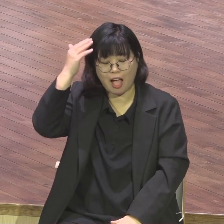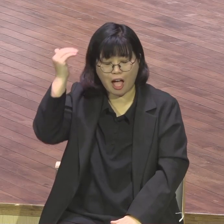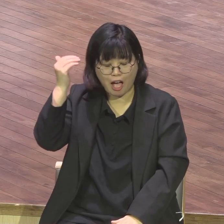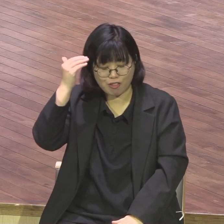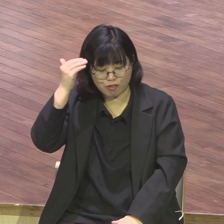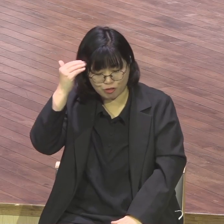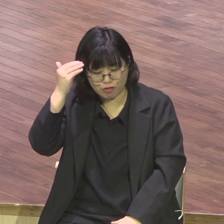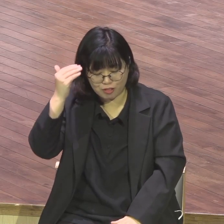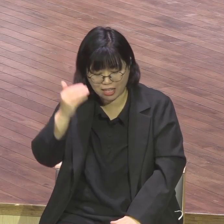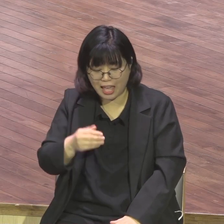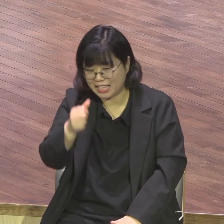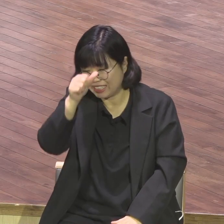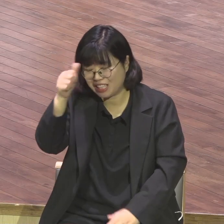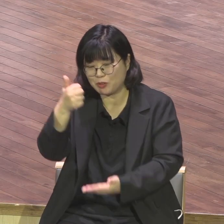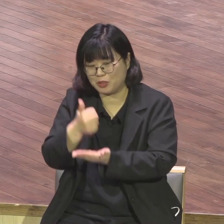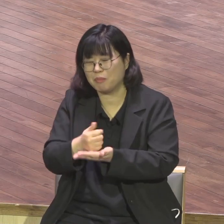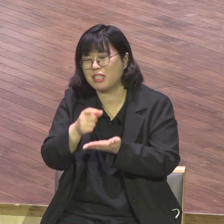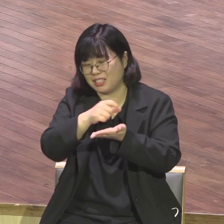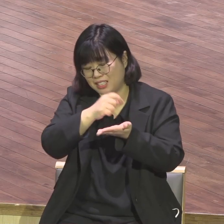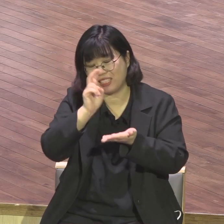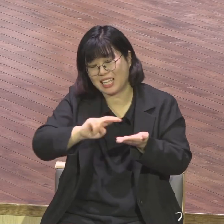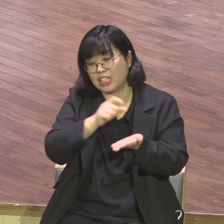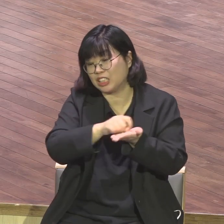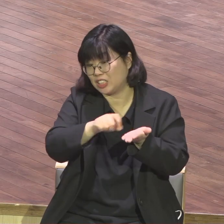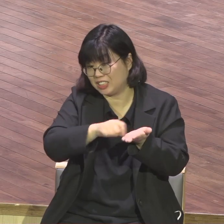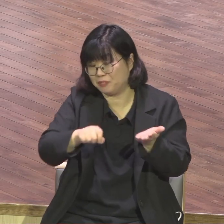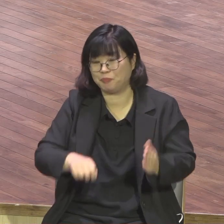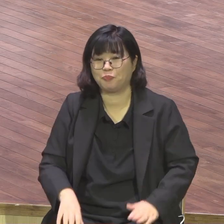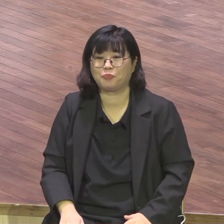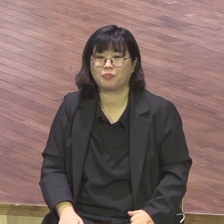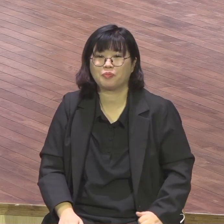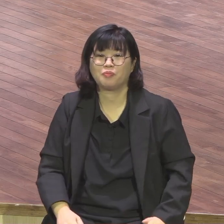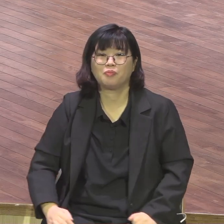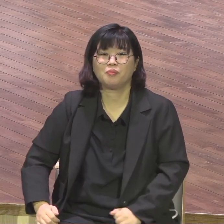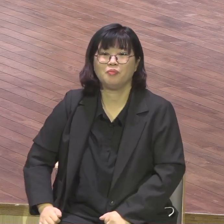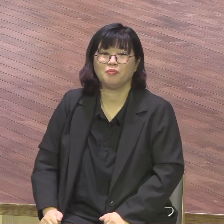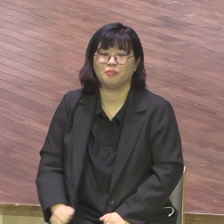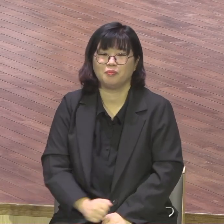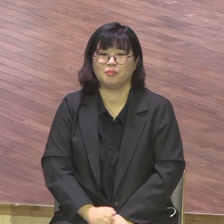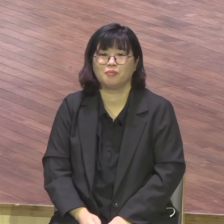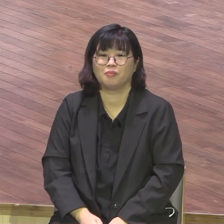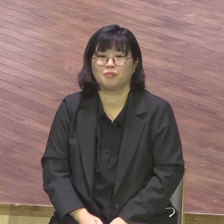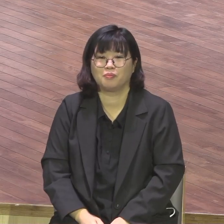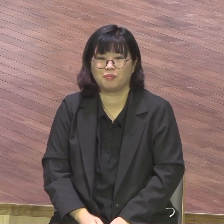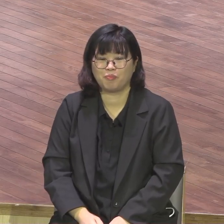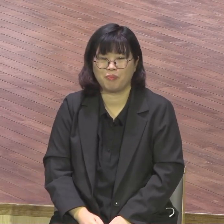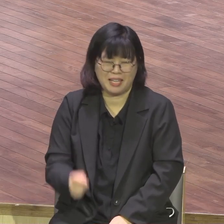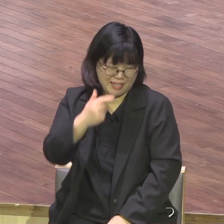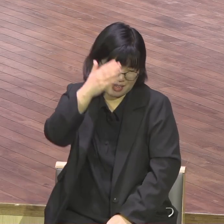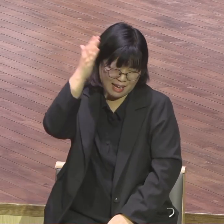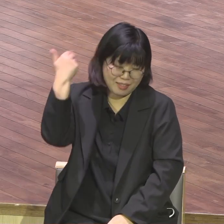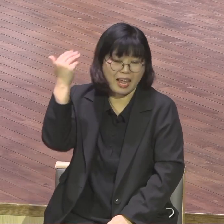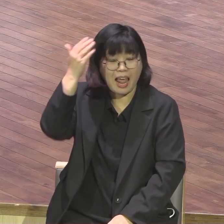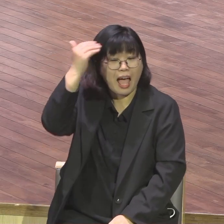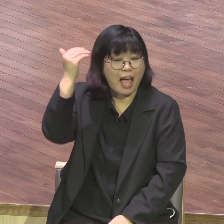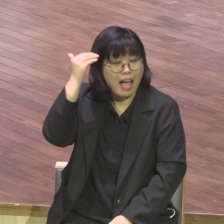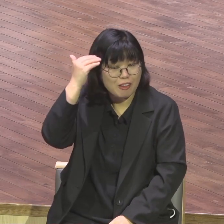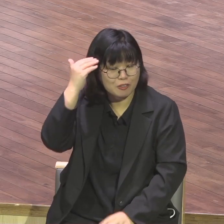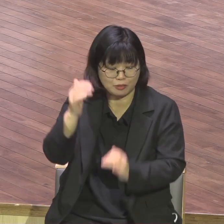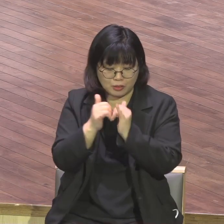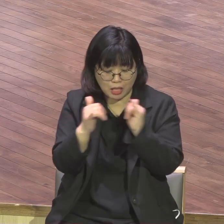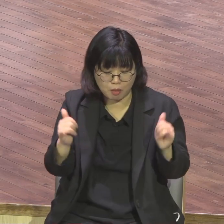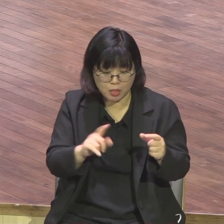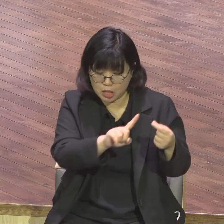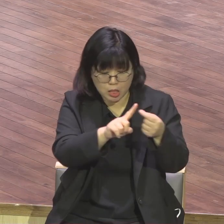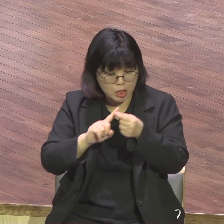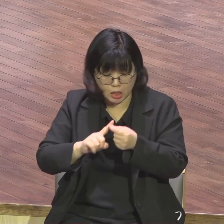학교 다닌 적 없어요. 그런데 우리 어머니 다 쓰고 다 읽어요. 왜 그러냐니까 교회에서 찬송 읽고 성경하다 보면 다 외운